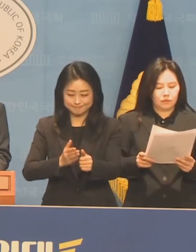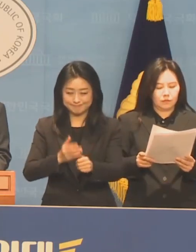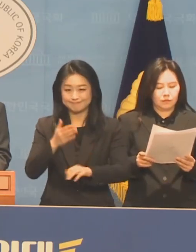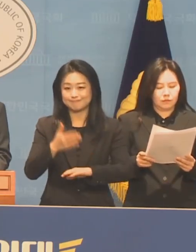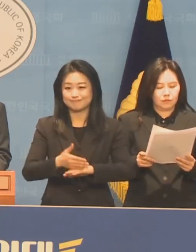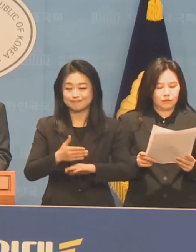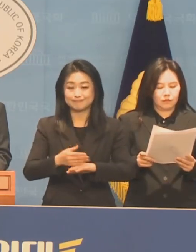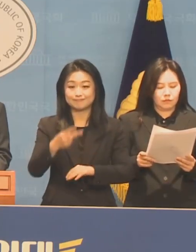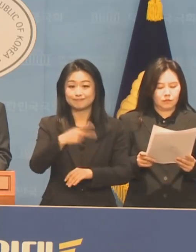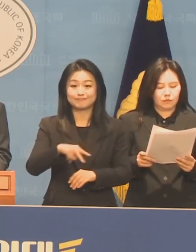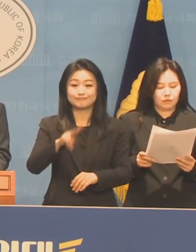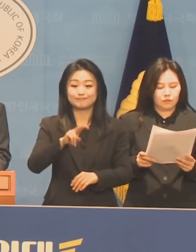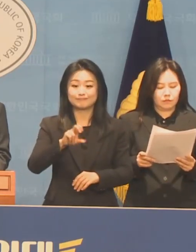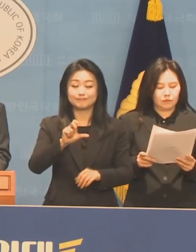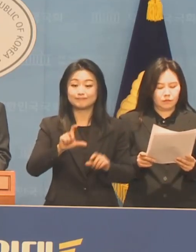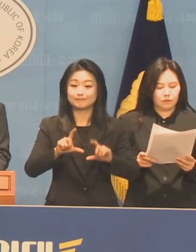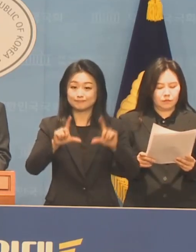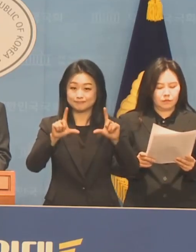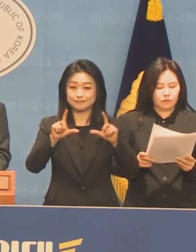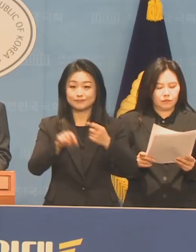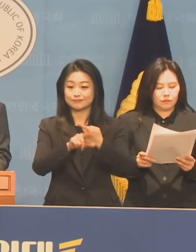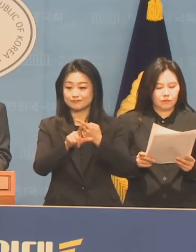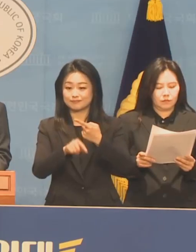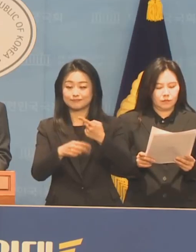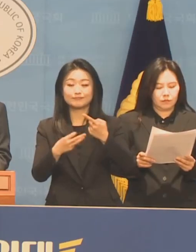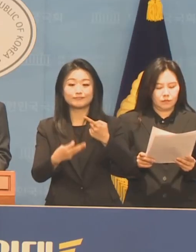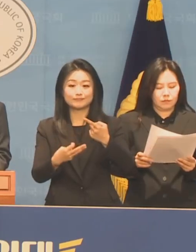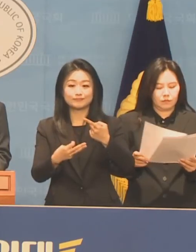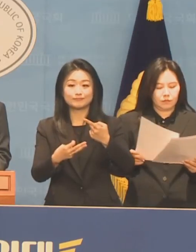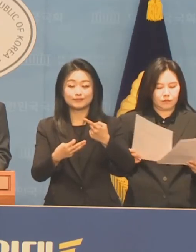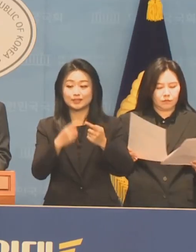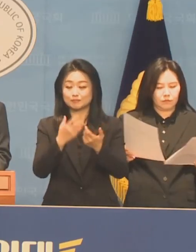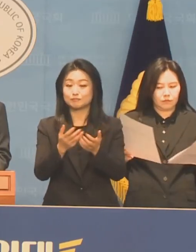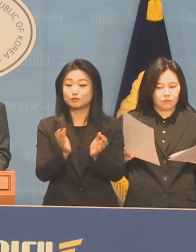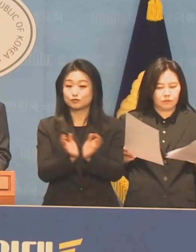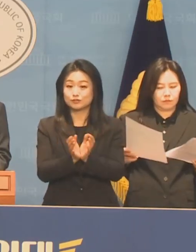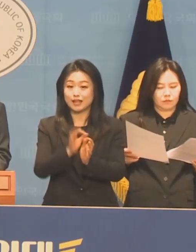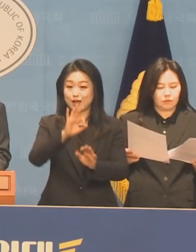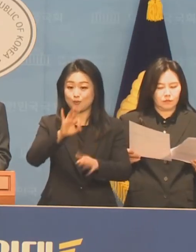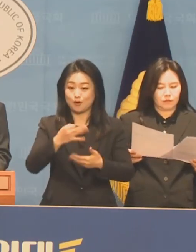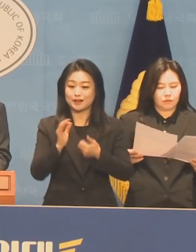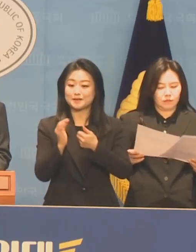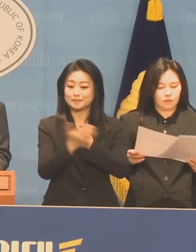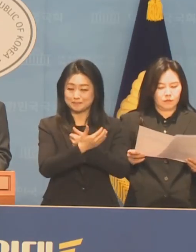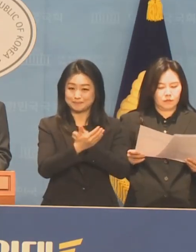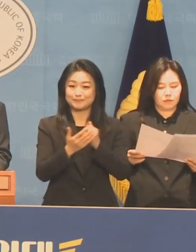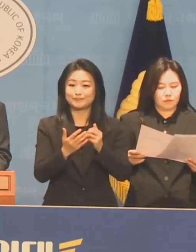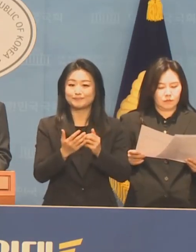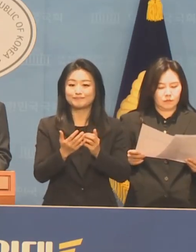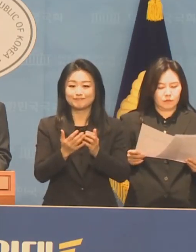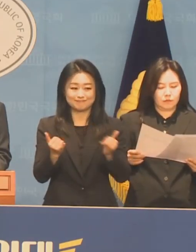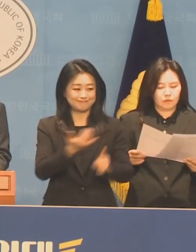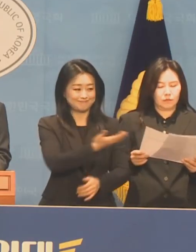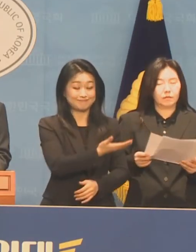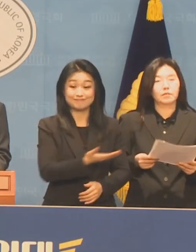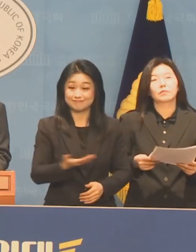감사합니다. 2025년 1월 13일 더불어민주당 월급 방위대